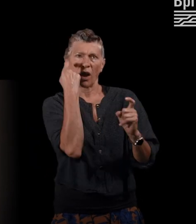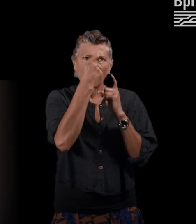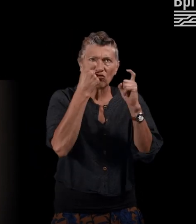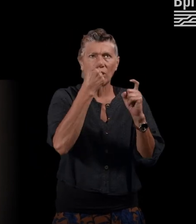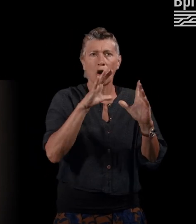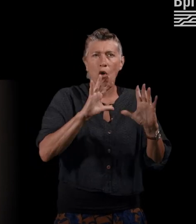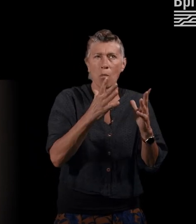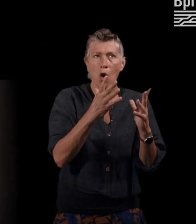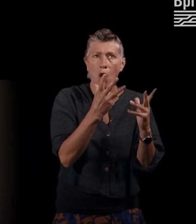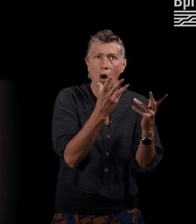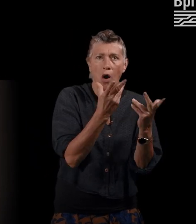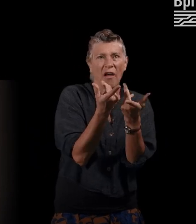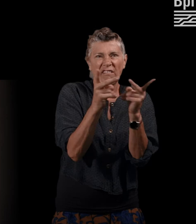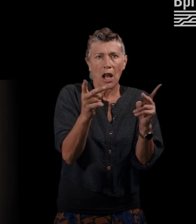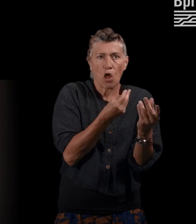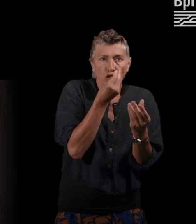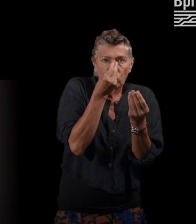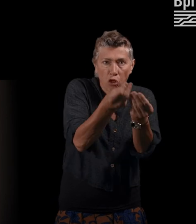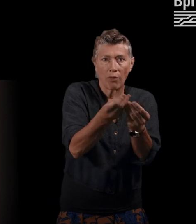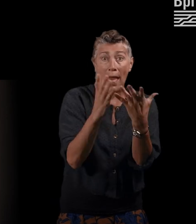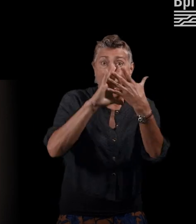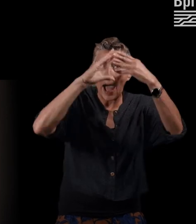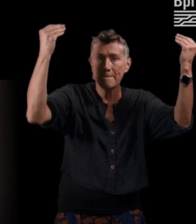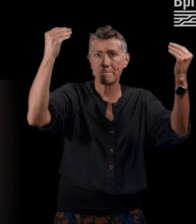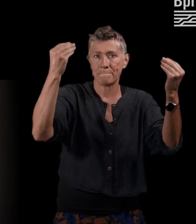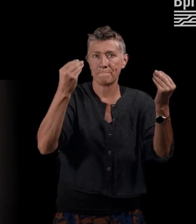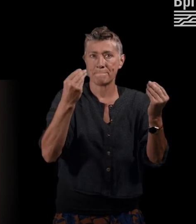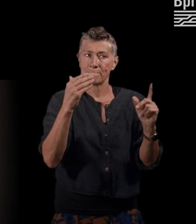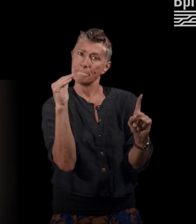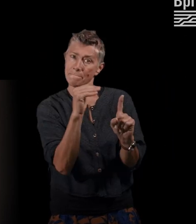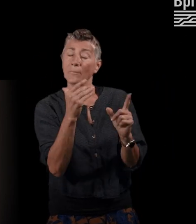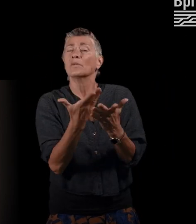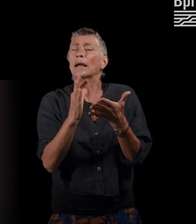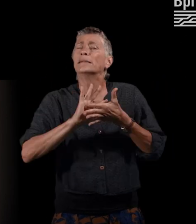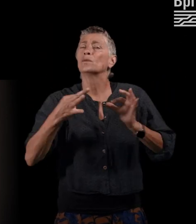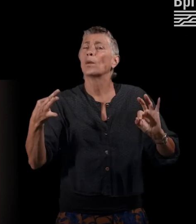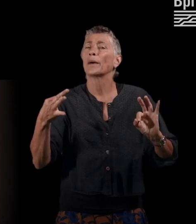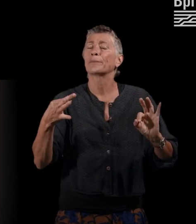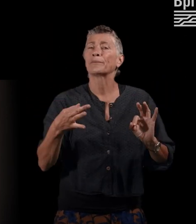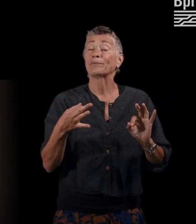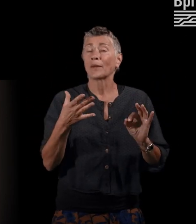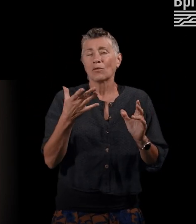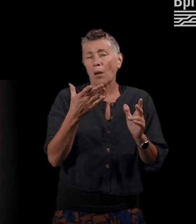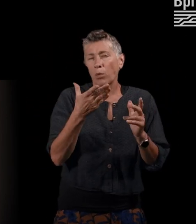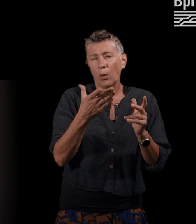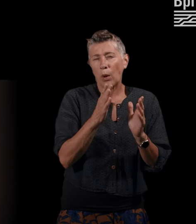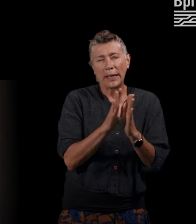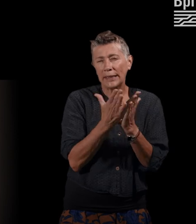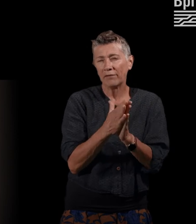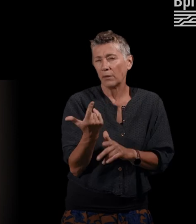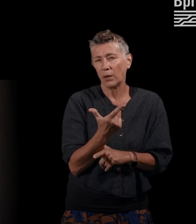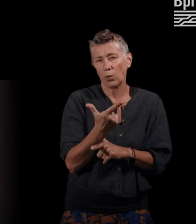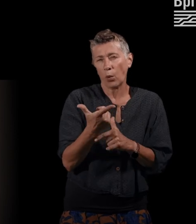retrouver, à donner une âme à la ville. Vous creusez le même sillon, Camille Amoun, cette